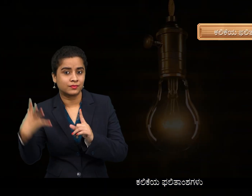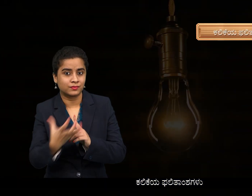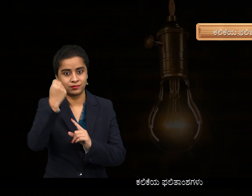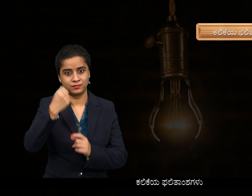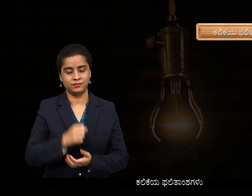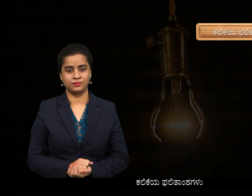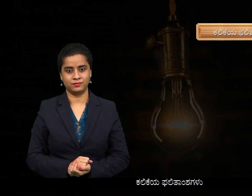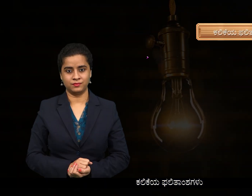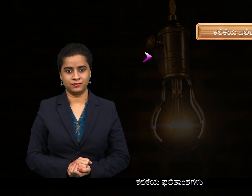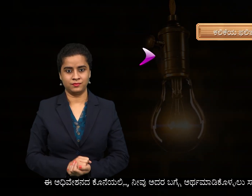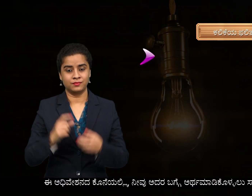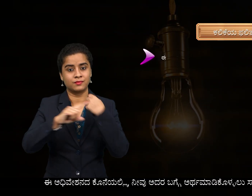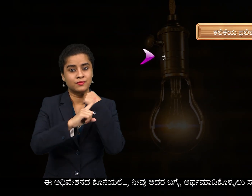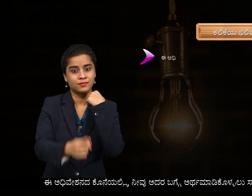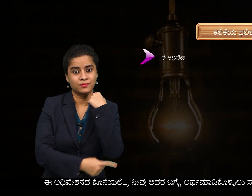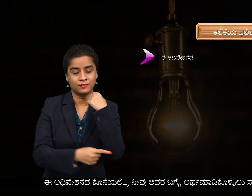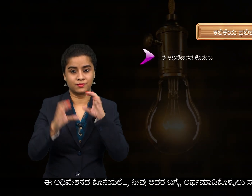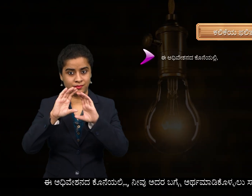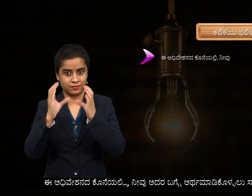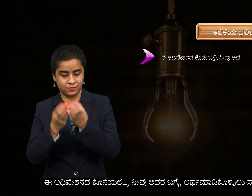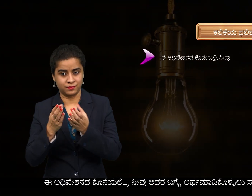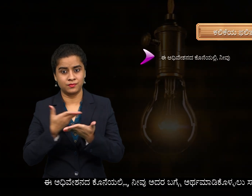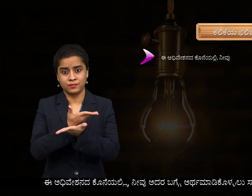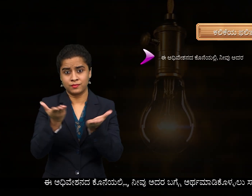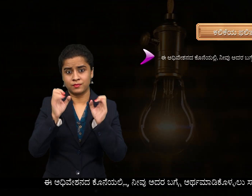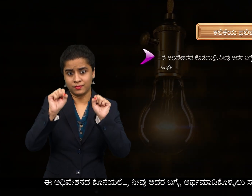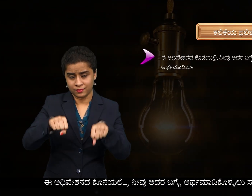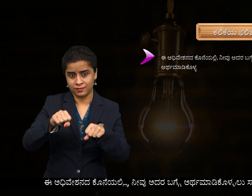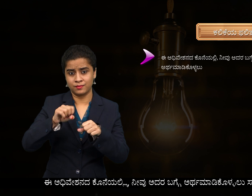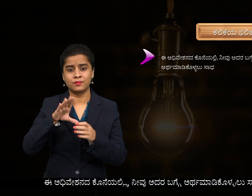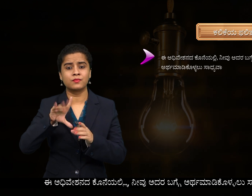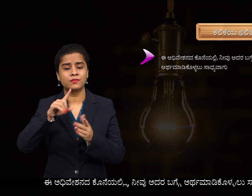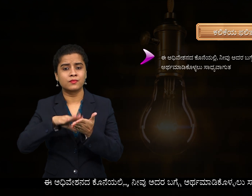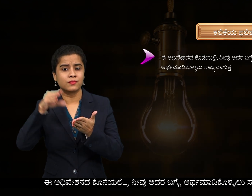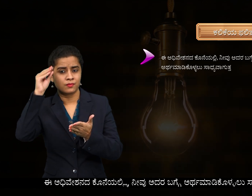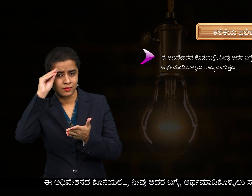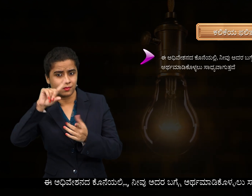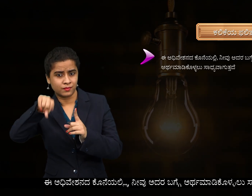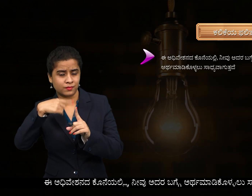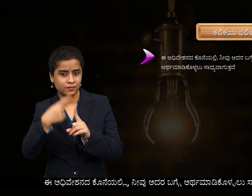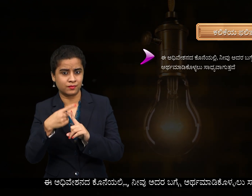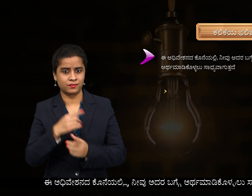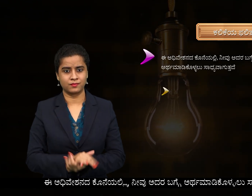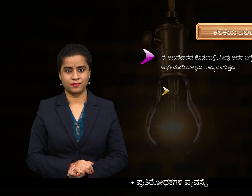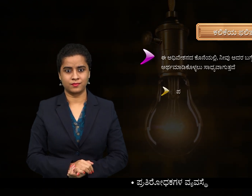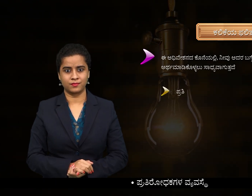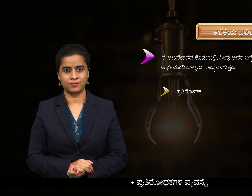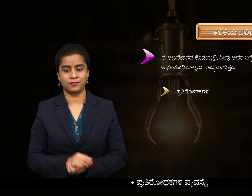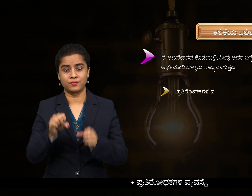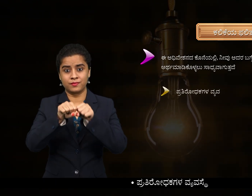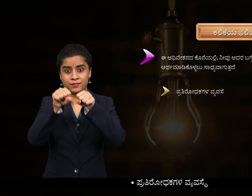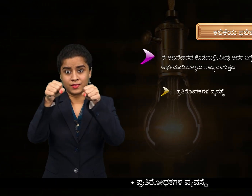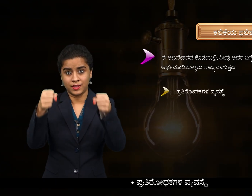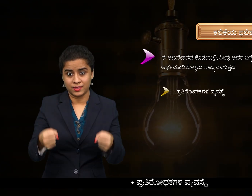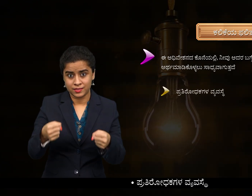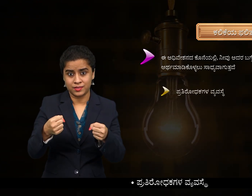ಕಲಿಕೆಯ ಫಲಿತಾಂಶಗಳು. ಈ ಅಧಿವೇಶನದ ಕೊನೆಯಲ್ಲಿ ನೀವು ಅದರ ಬಗ್ಗೆ ಅರ್ಥಮಾಡಿಕೊಳ್ಳಲು ಸಾಧ್ಯವಾಗುತ್ತದೆ.